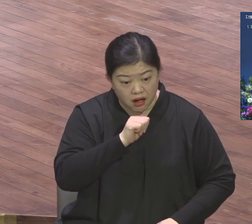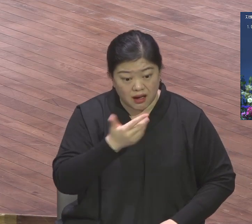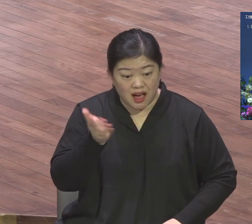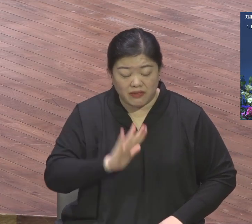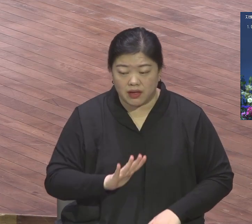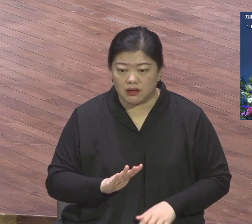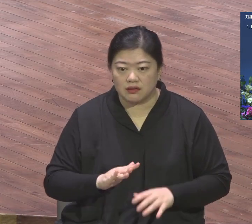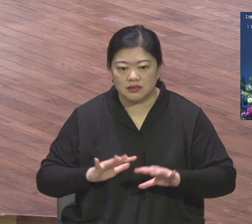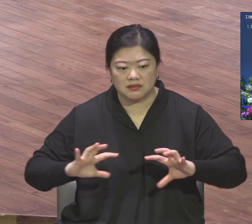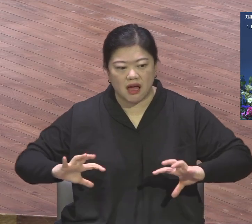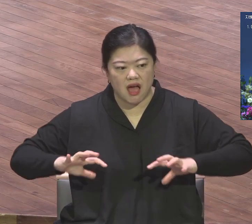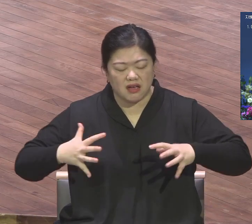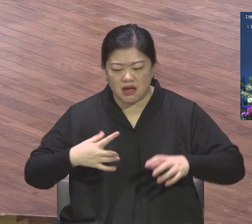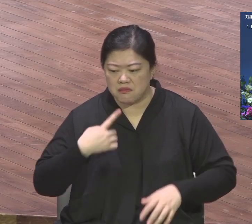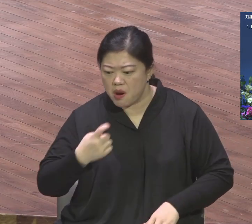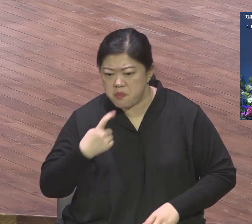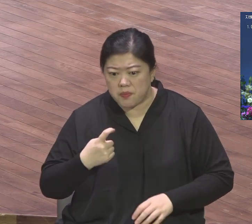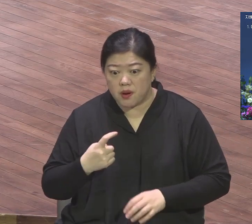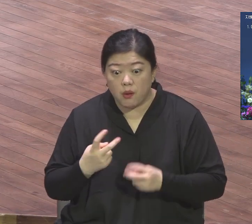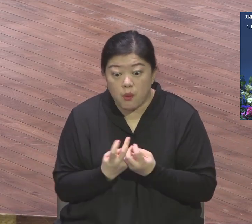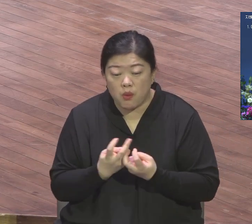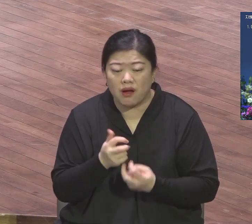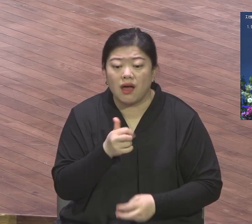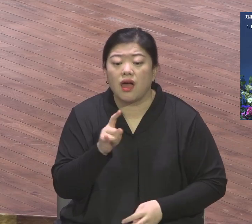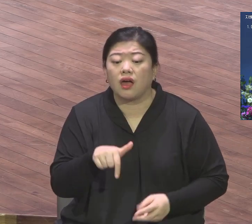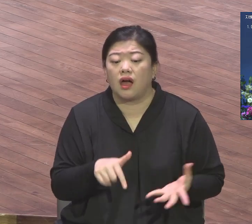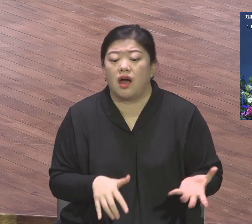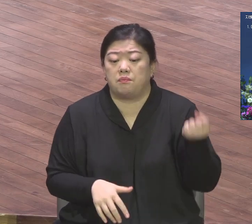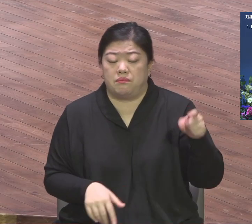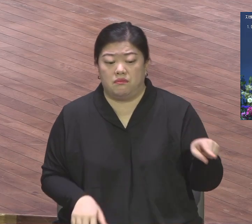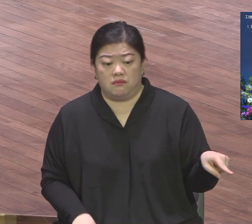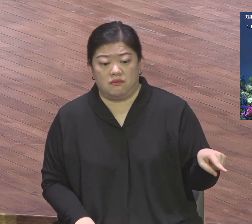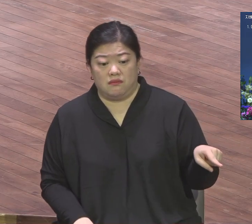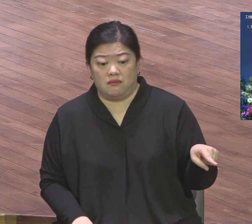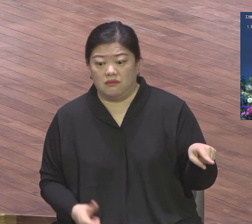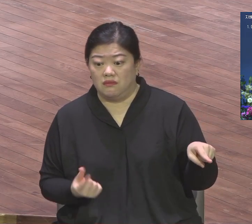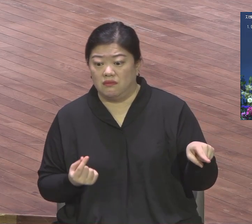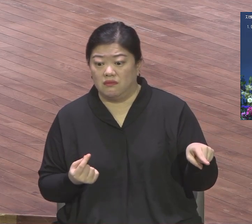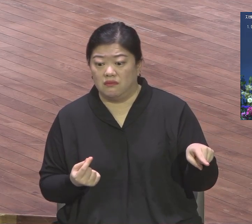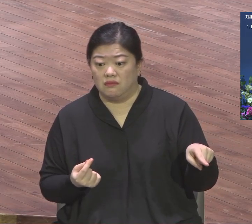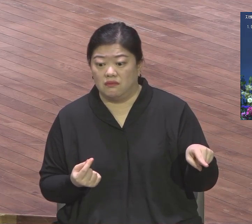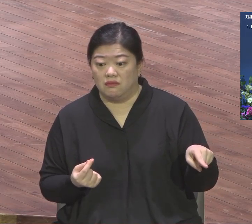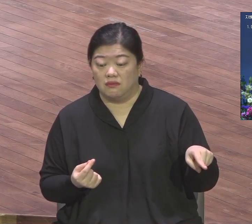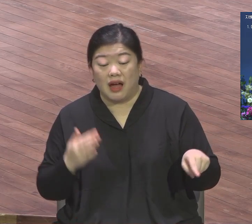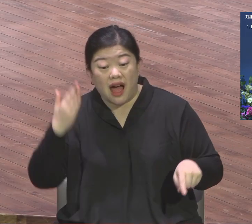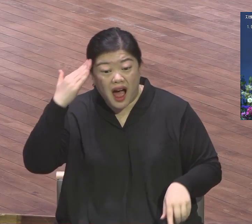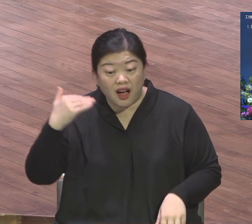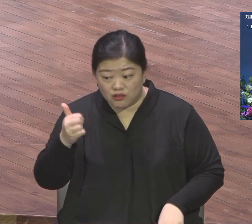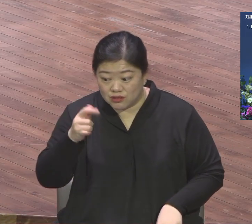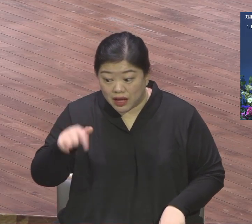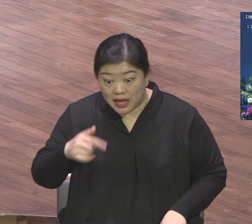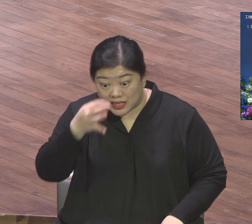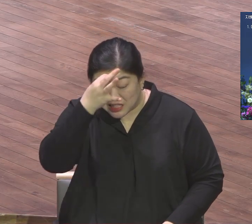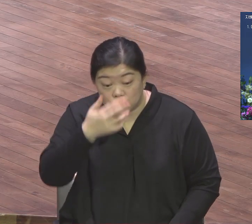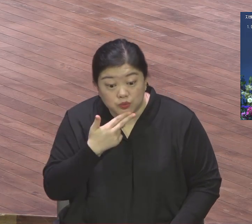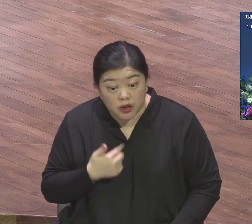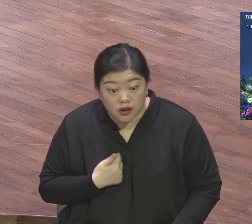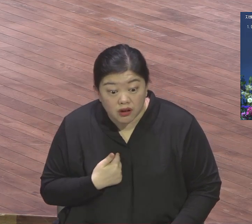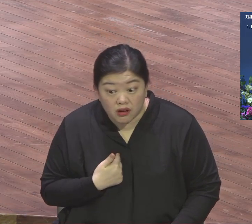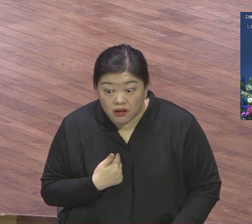하나예요. 그럼 우리가 왜 거기 겁먹어야 돼요? 우리 핵 금방 만들 수 있어요.